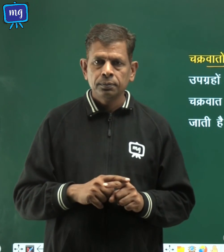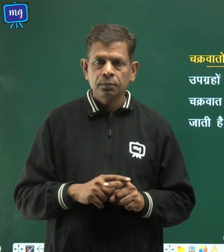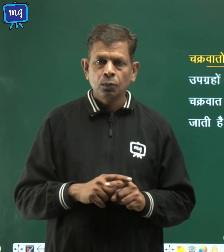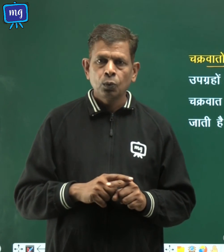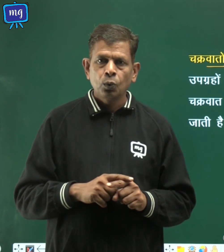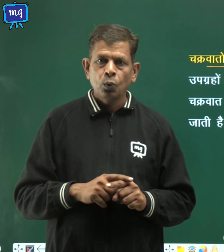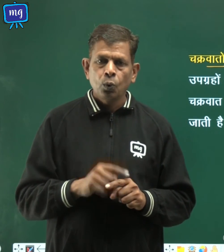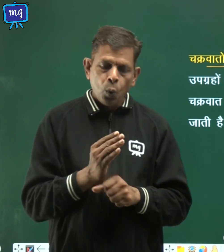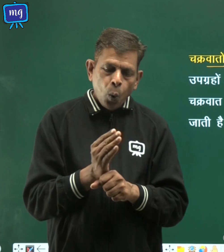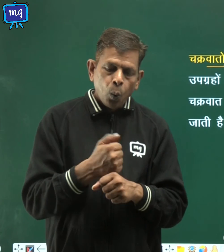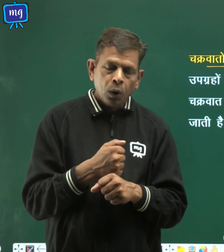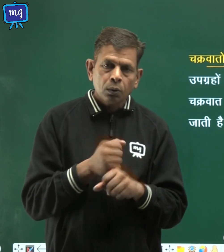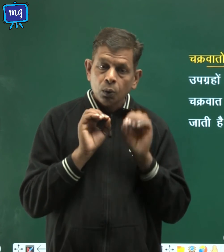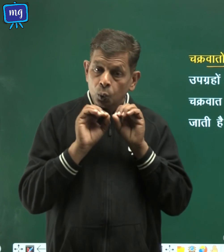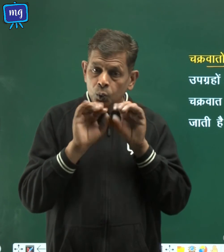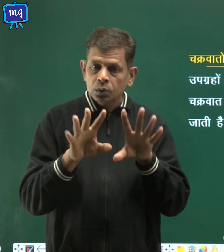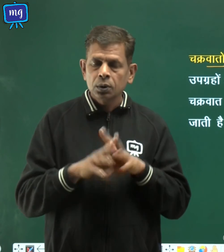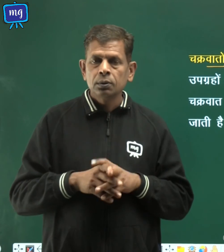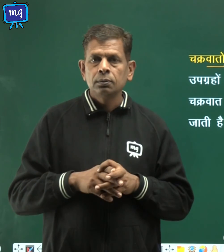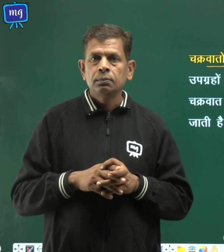पूर्व सूचना।